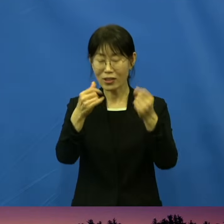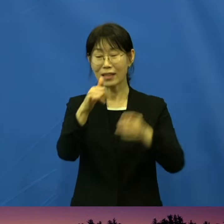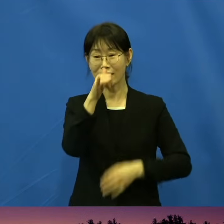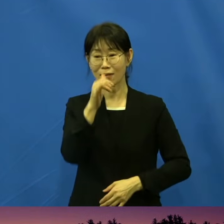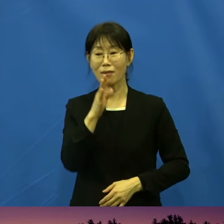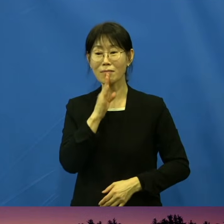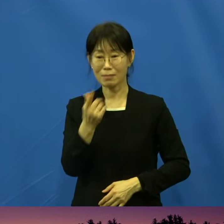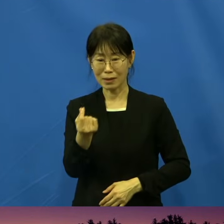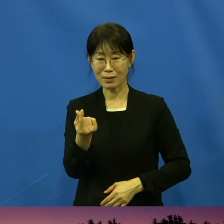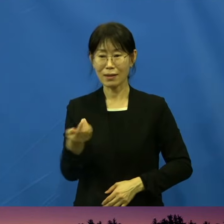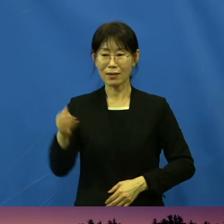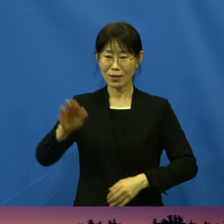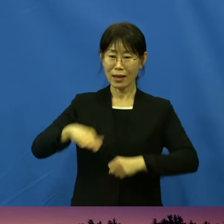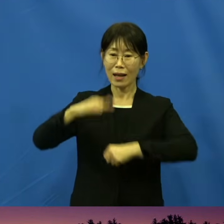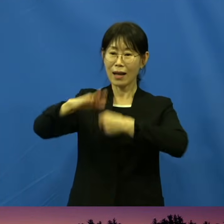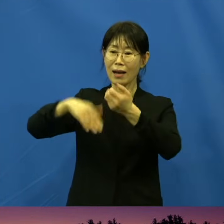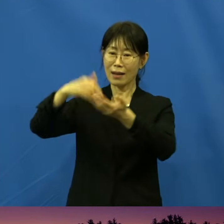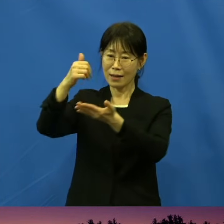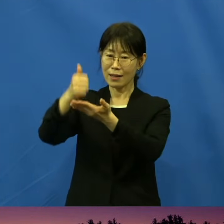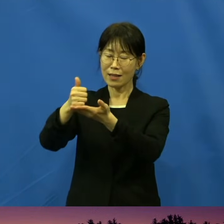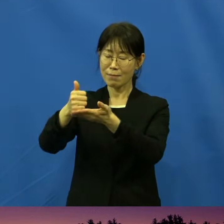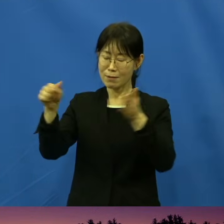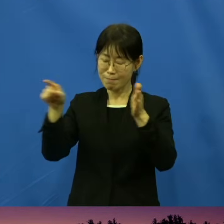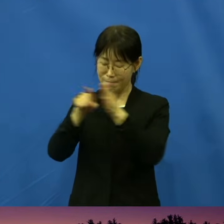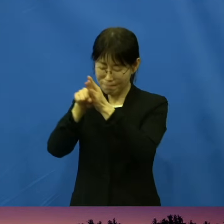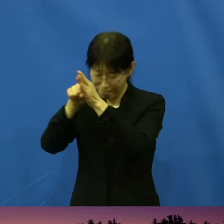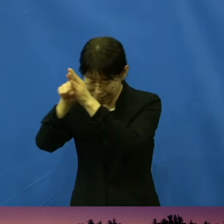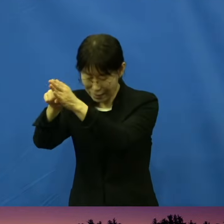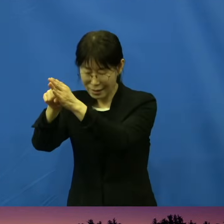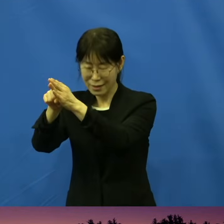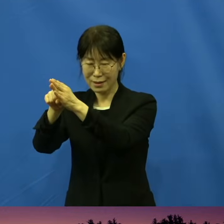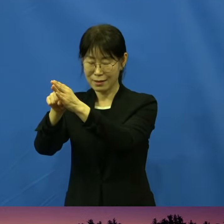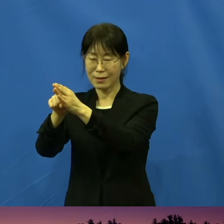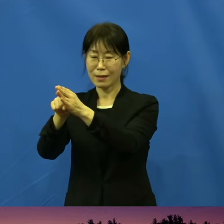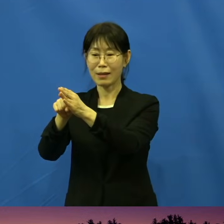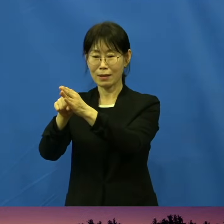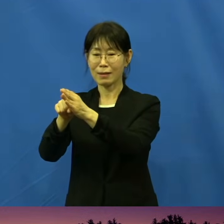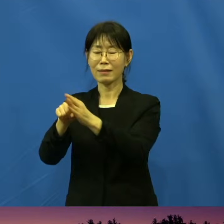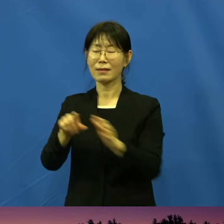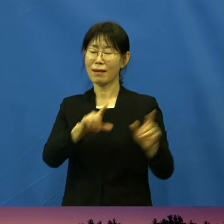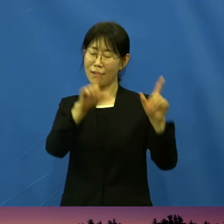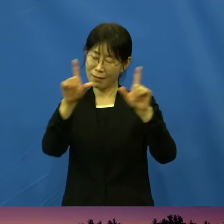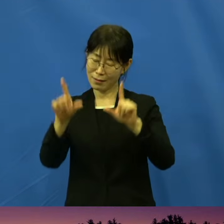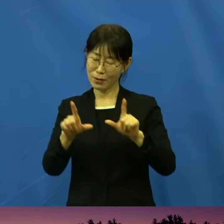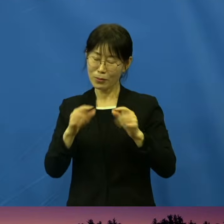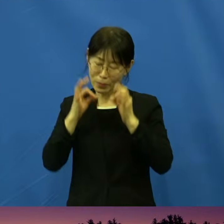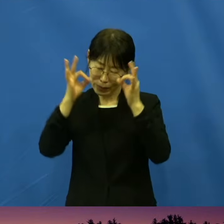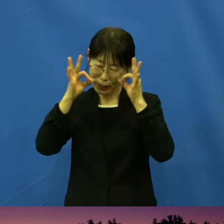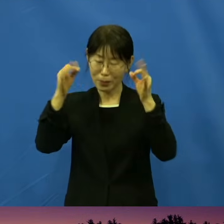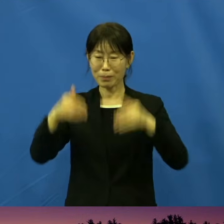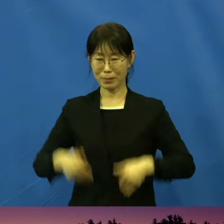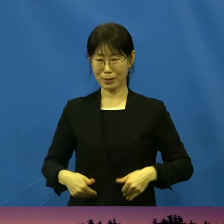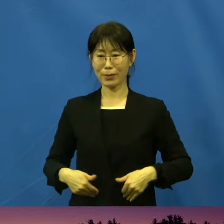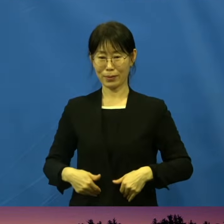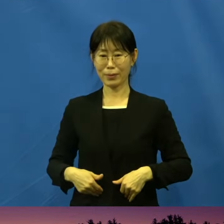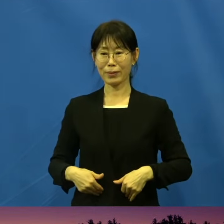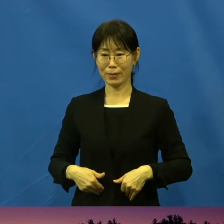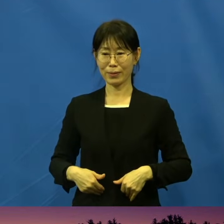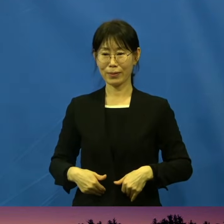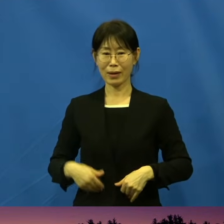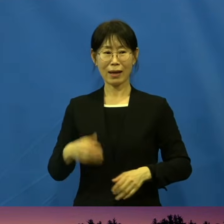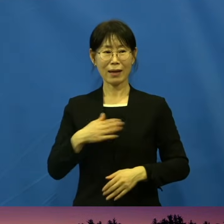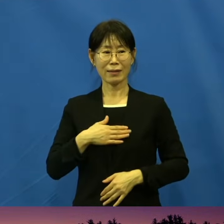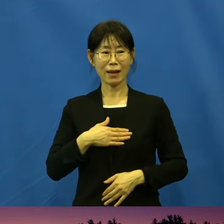그리스도와 다른 방향으로 자꾸 가려고 하는 의지가 가끔 불쑥불쑥 올라와요. 그때 실패할 때마다 우리가